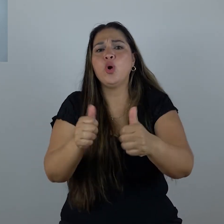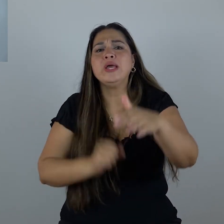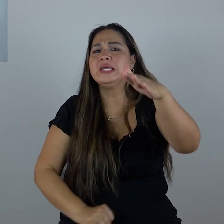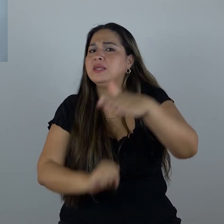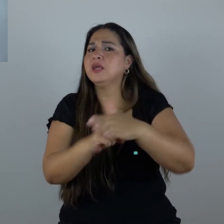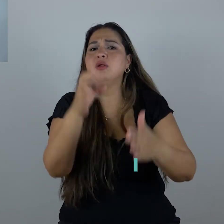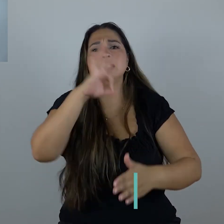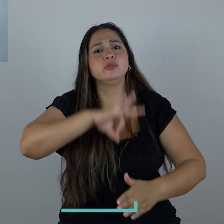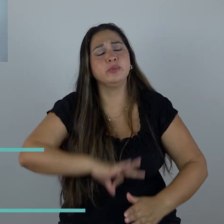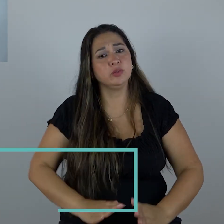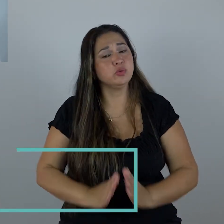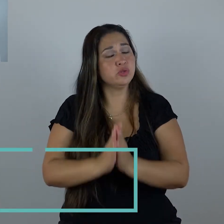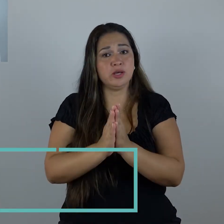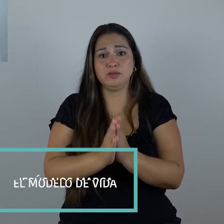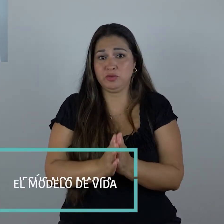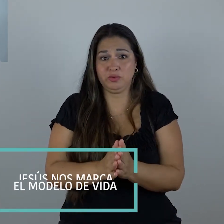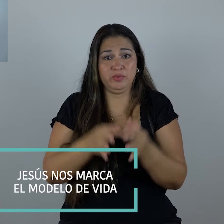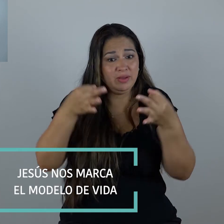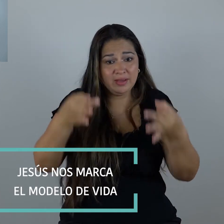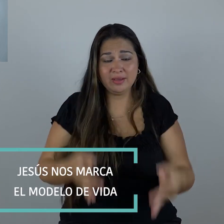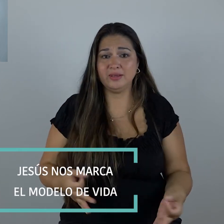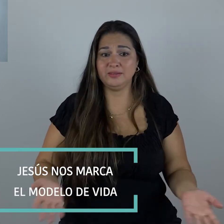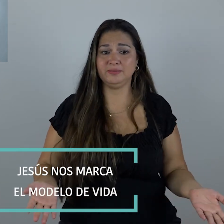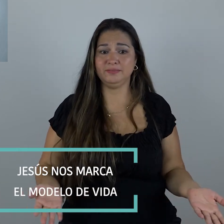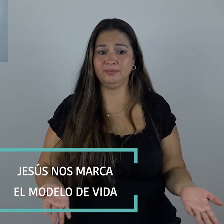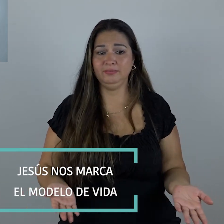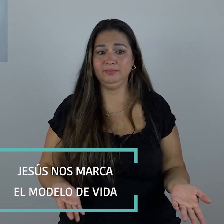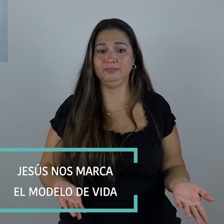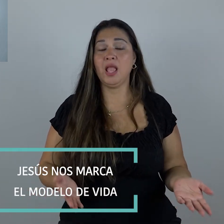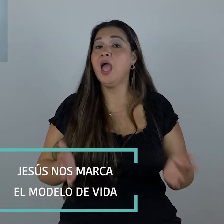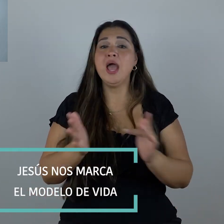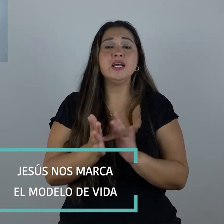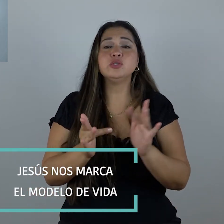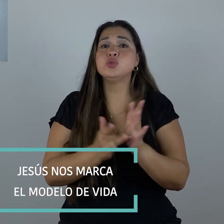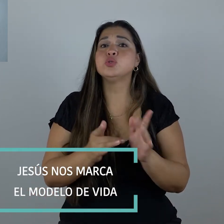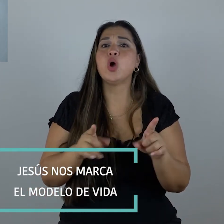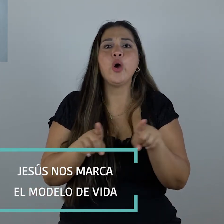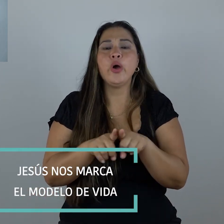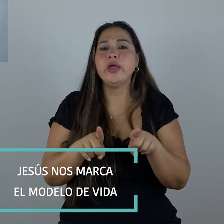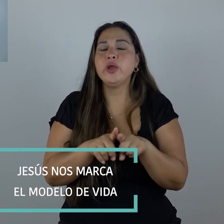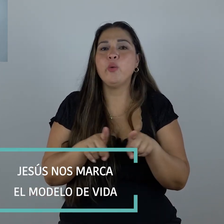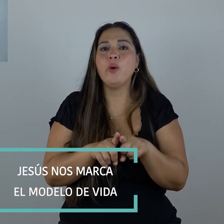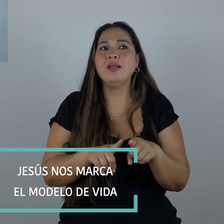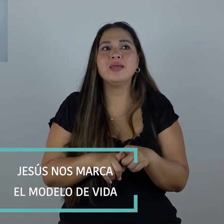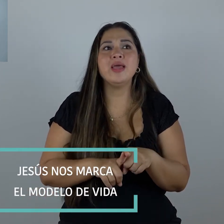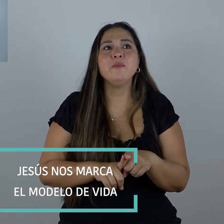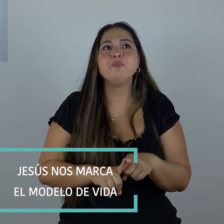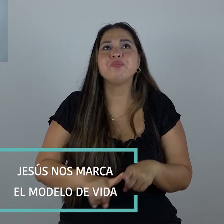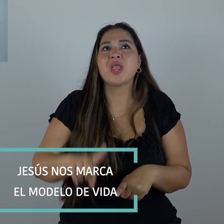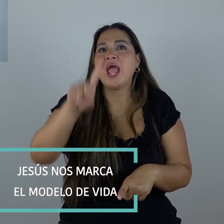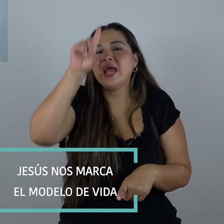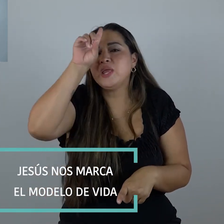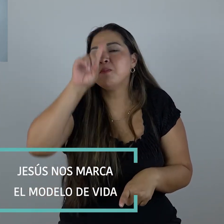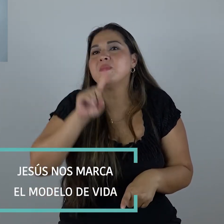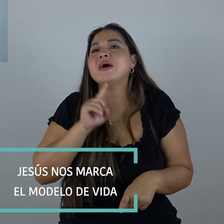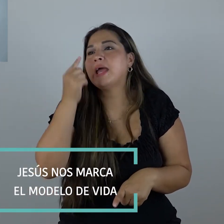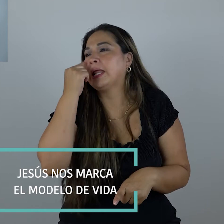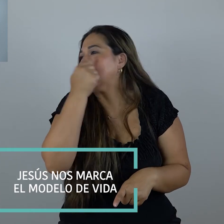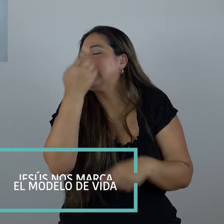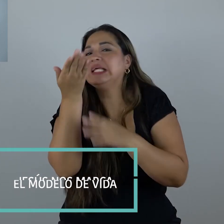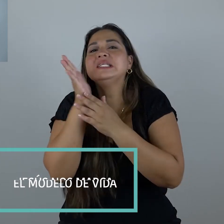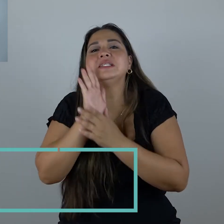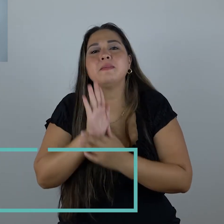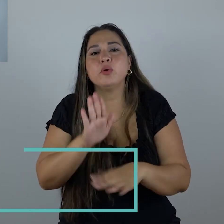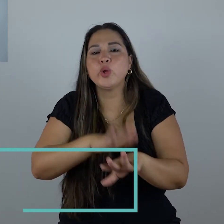ese. Entonces, él nos marca en todo en nuestra vida el modelo, el estilo de vida. Así es que tenemos